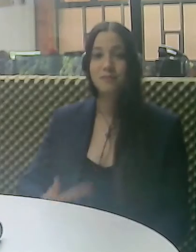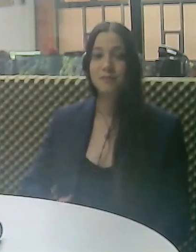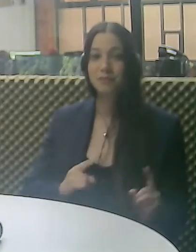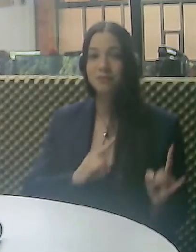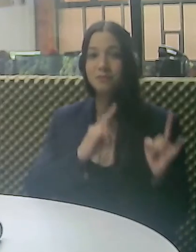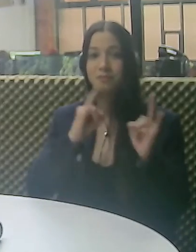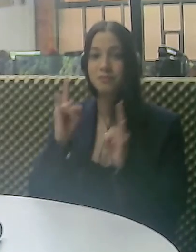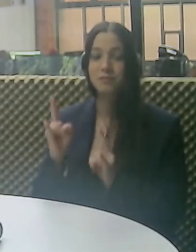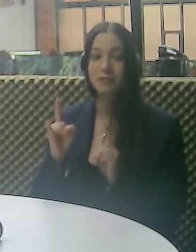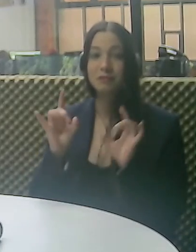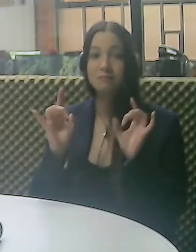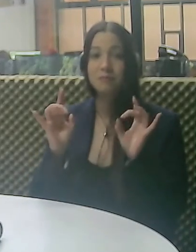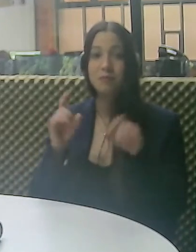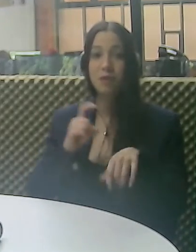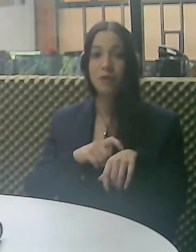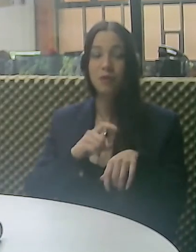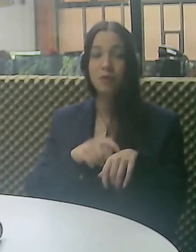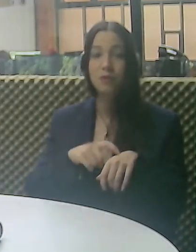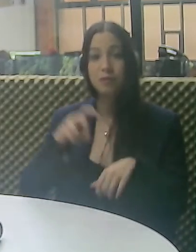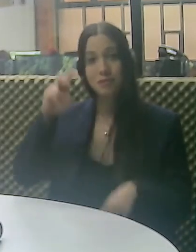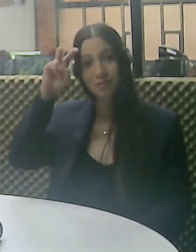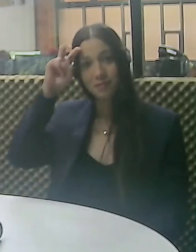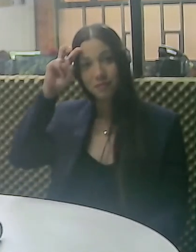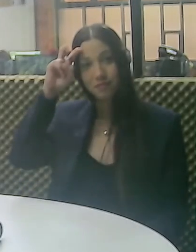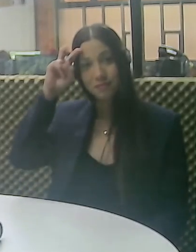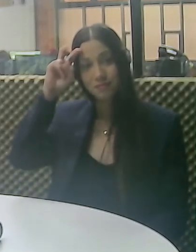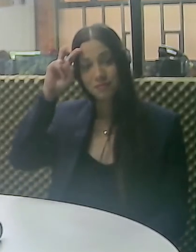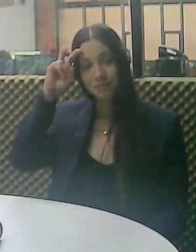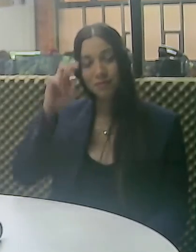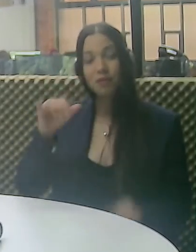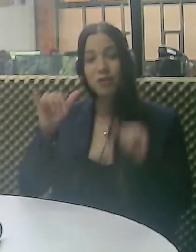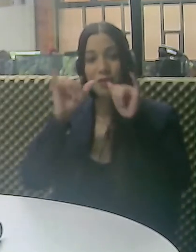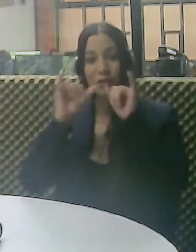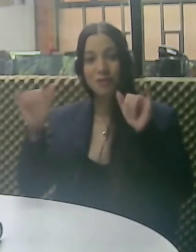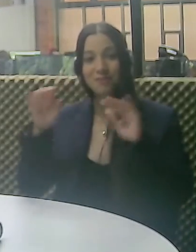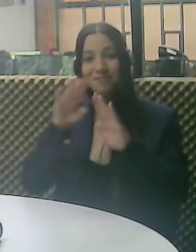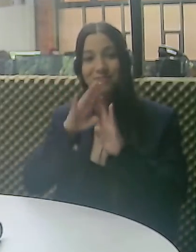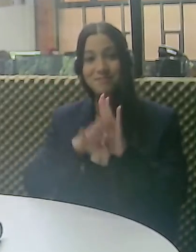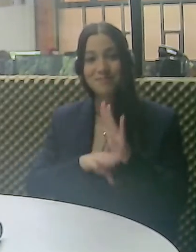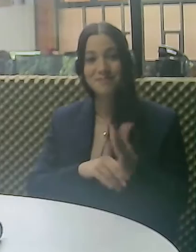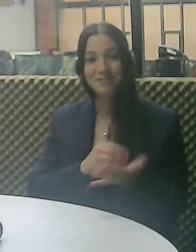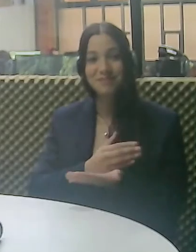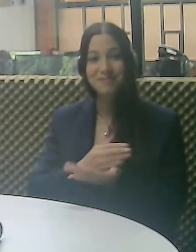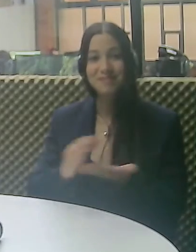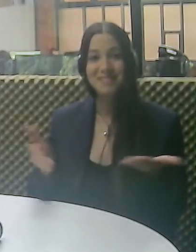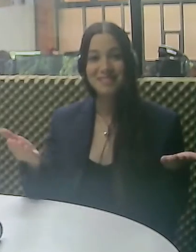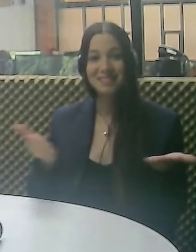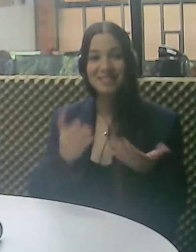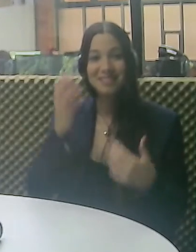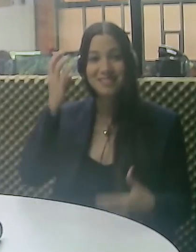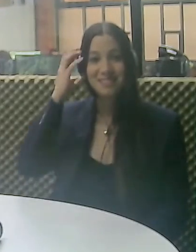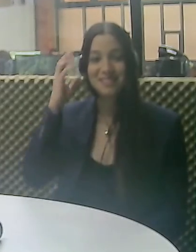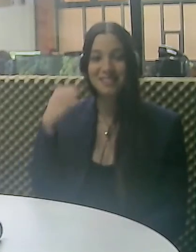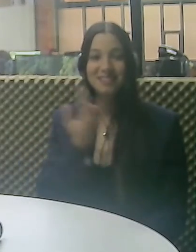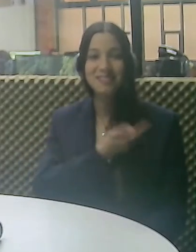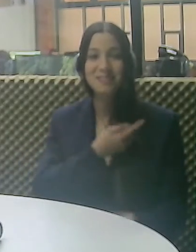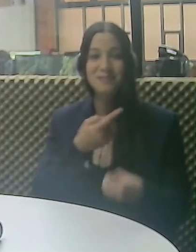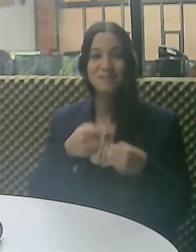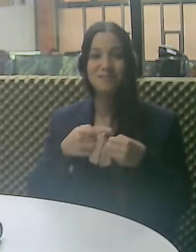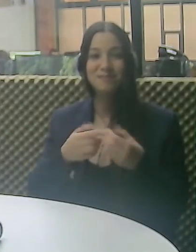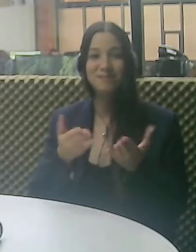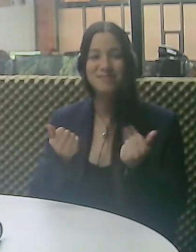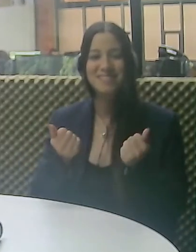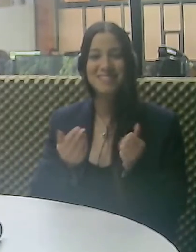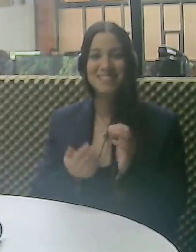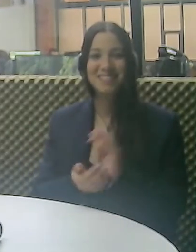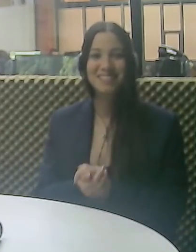horário de funcionamento especial nesta quinta-feira. Essas e outras notícias a partir de agora na Rádio Nossa Cidade.